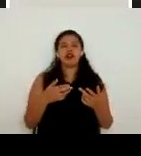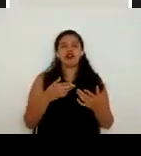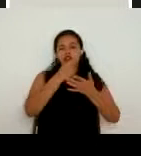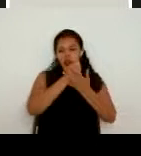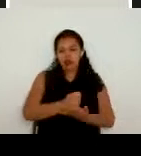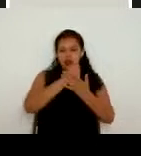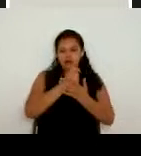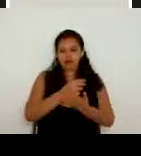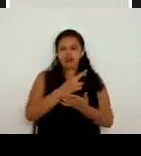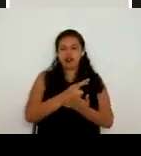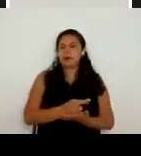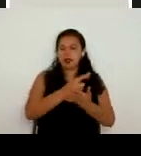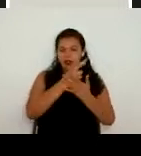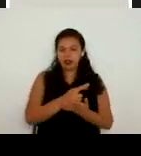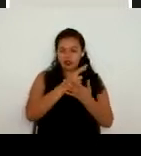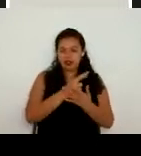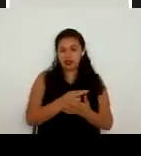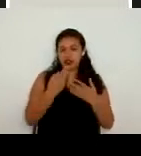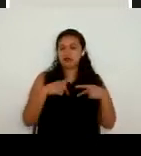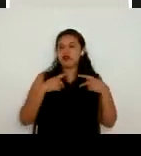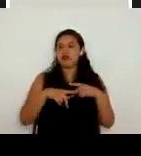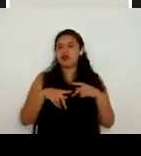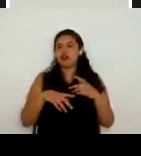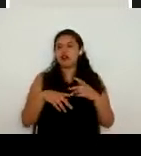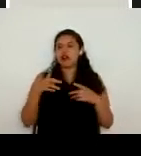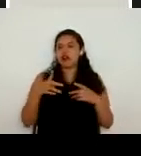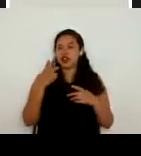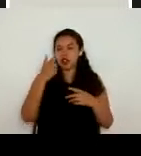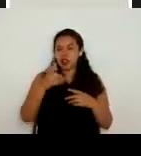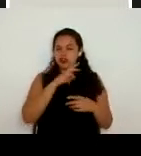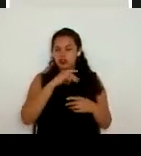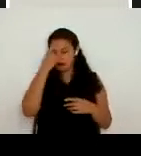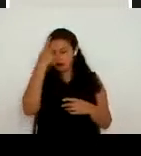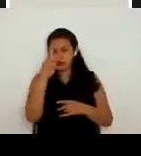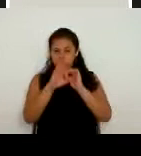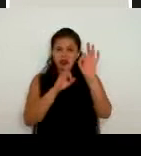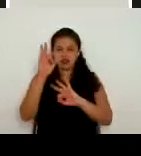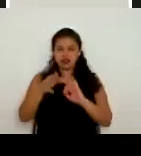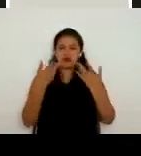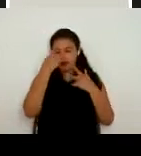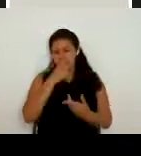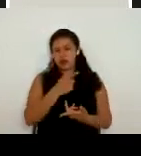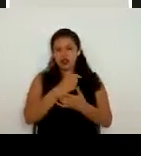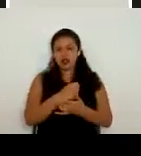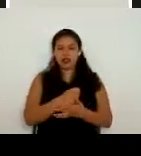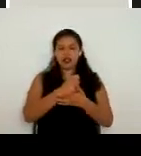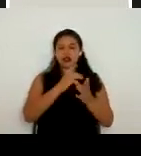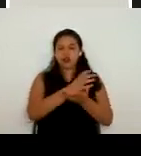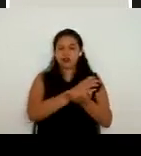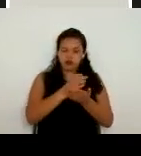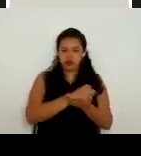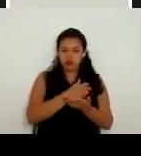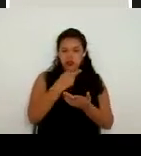las personas tengan dinero para y terminar sus tratamientos de rehabilitación y que